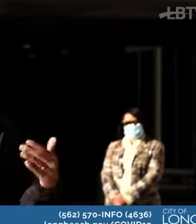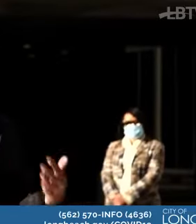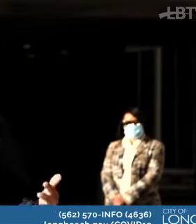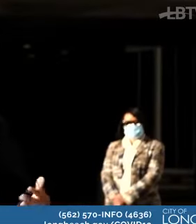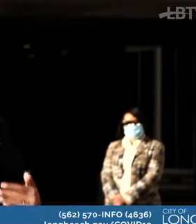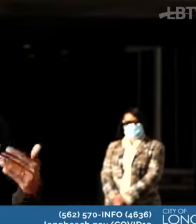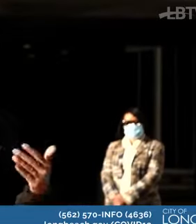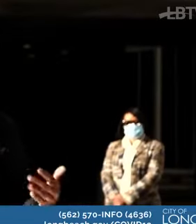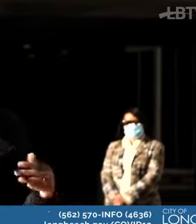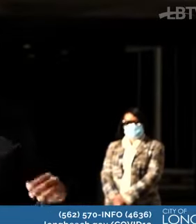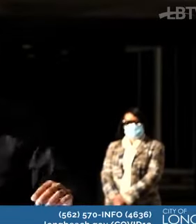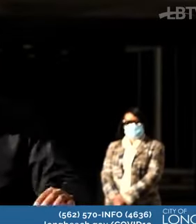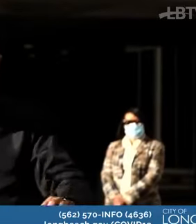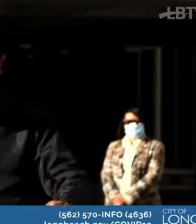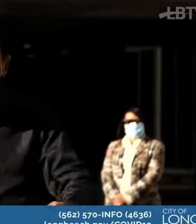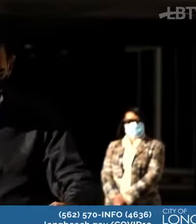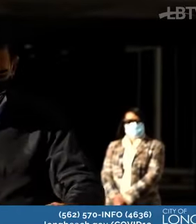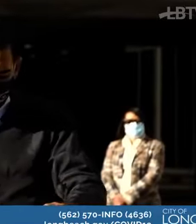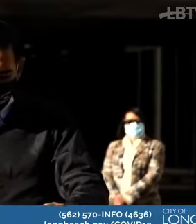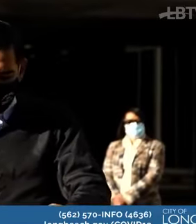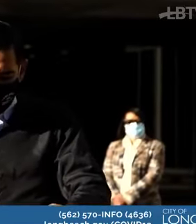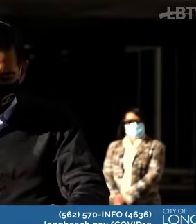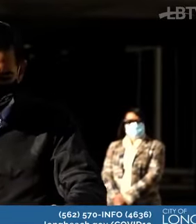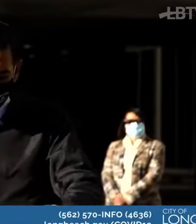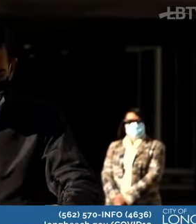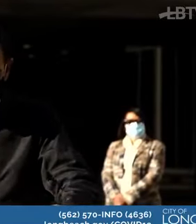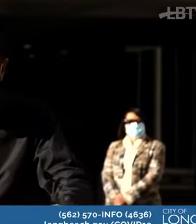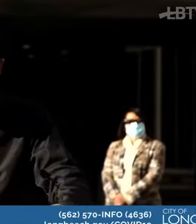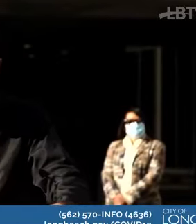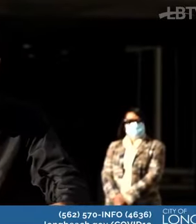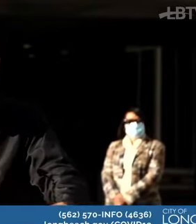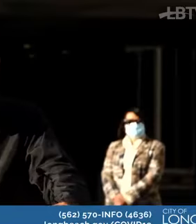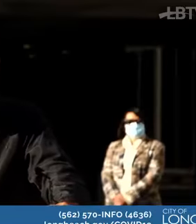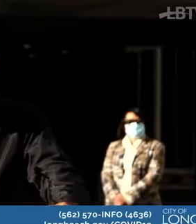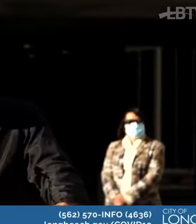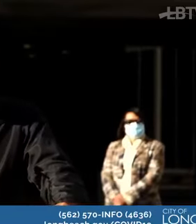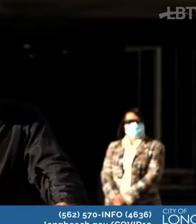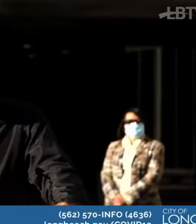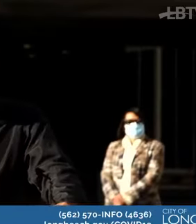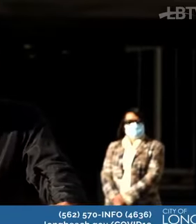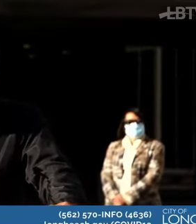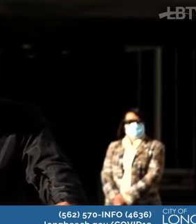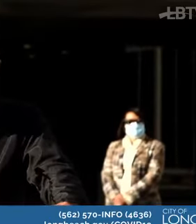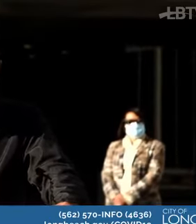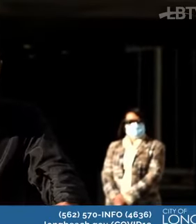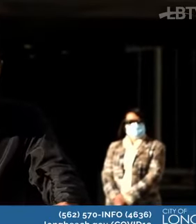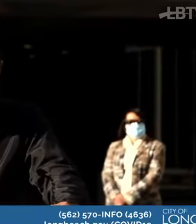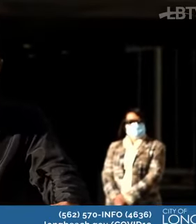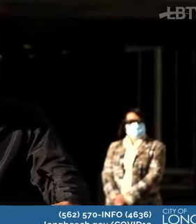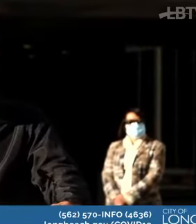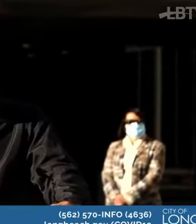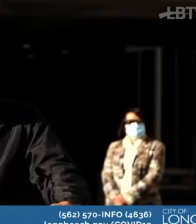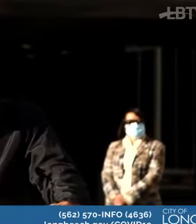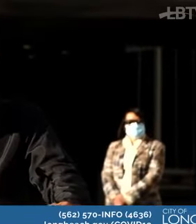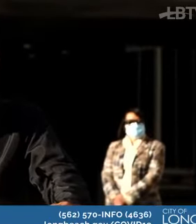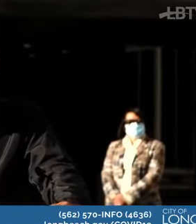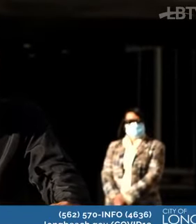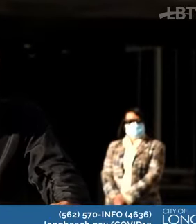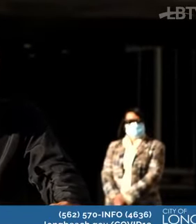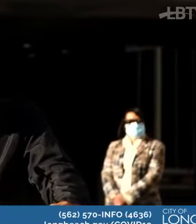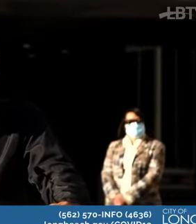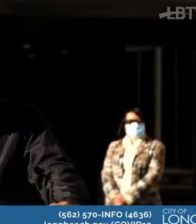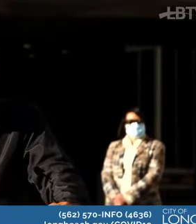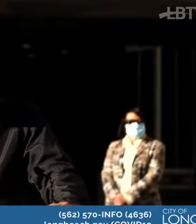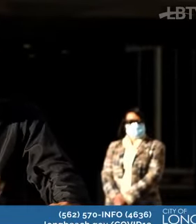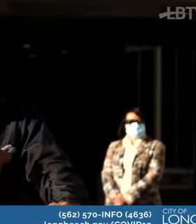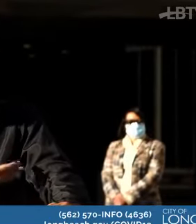por favor, te la tomas. Mi mamá trabajó en la clínica para 25 años y ella pasó